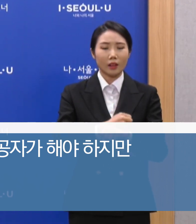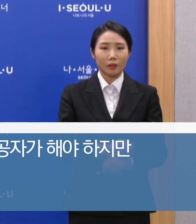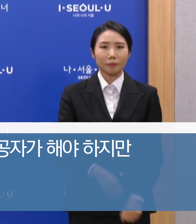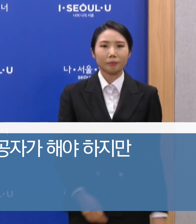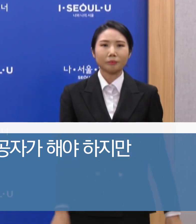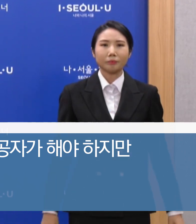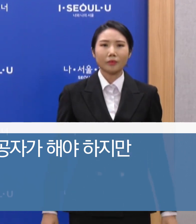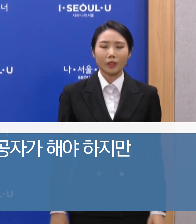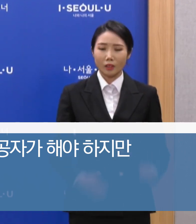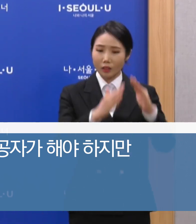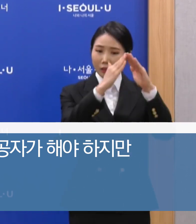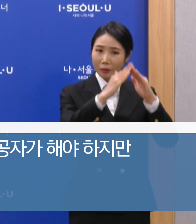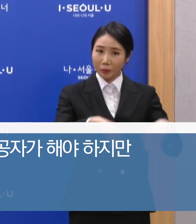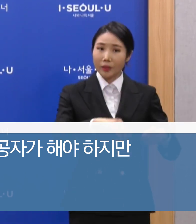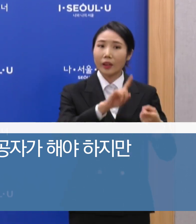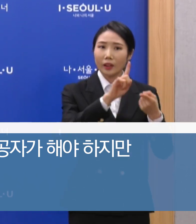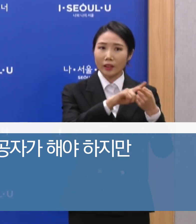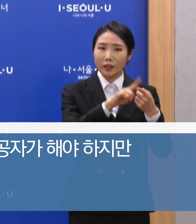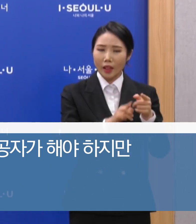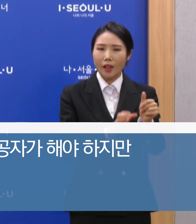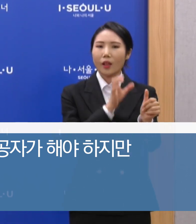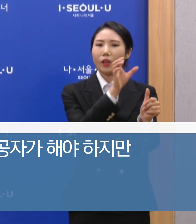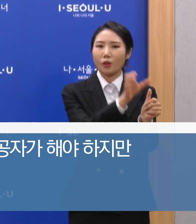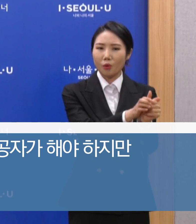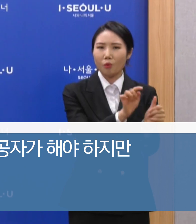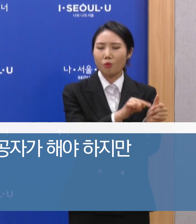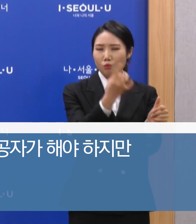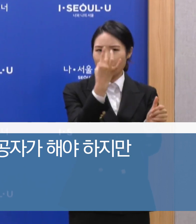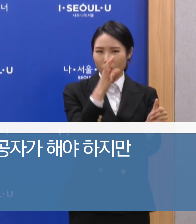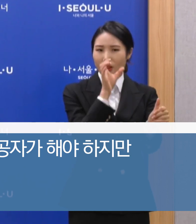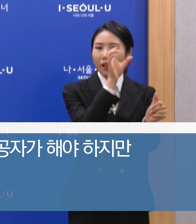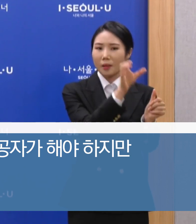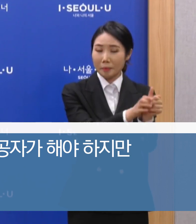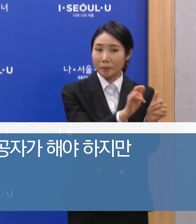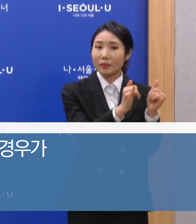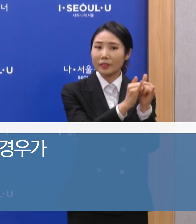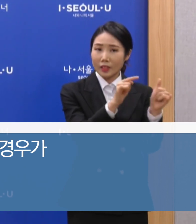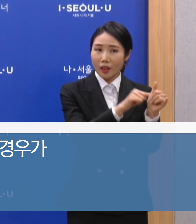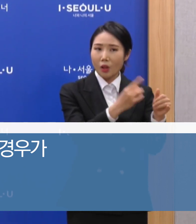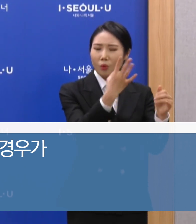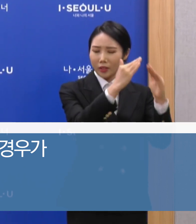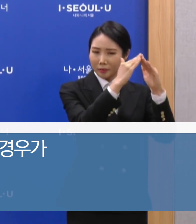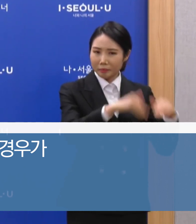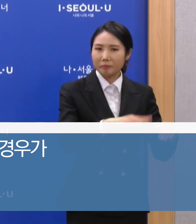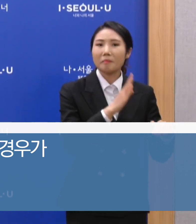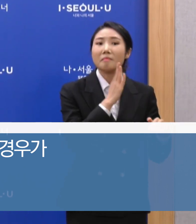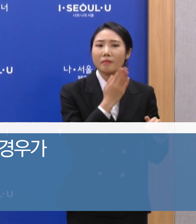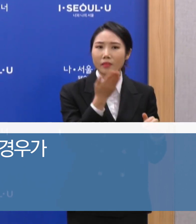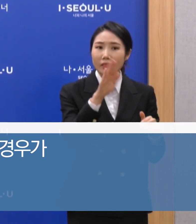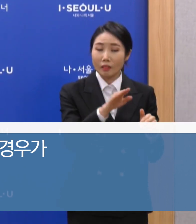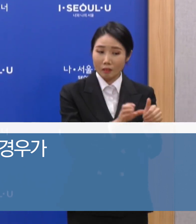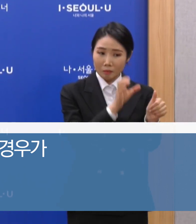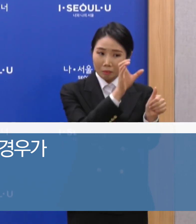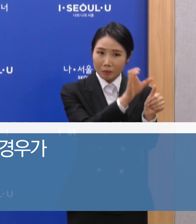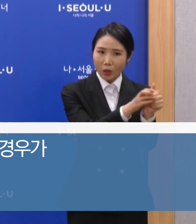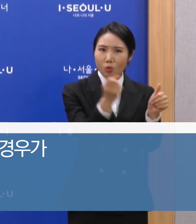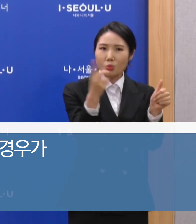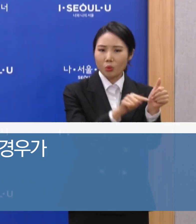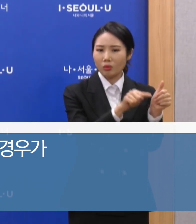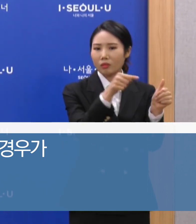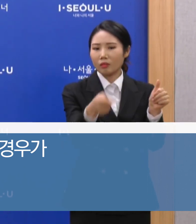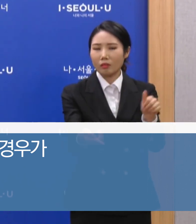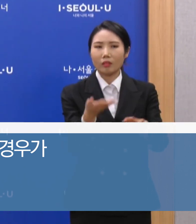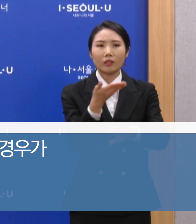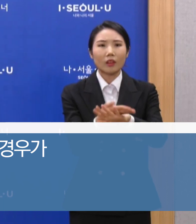원도급자인 시공자가 해야 하지만 원도급자가 하도급 업체에 일임하고 심지어 불법 재하도급으로 이어지는